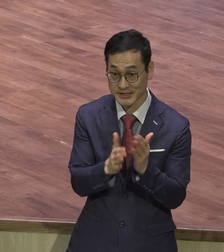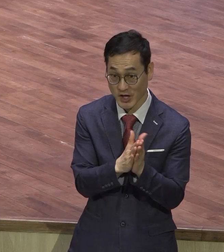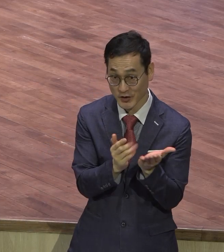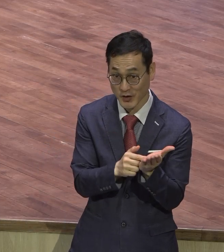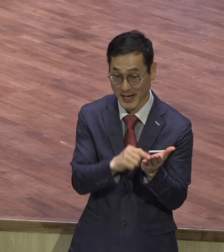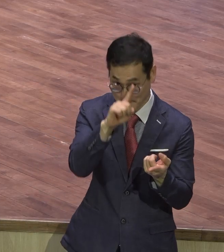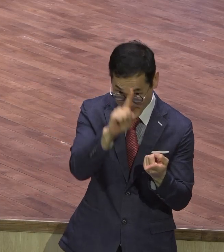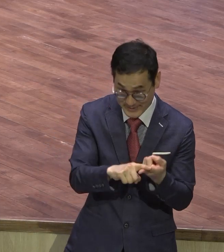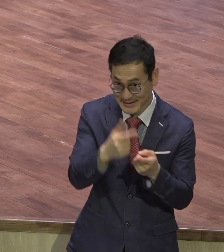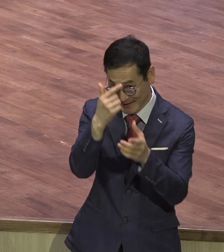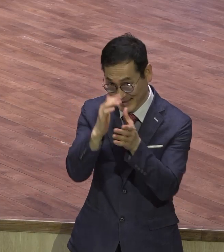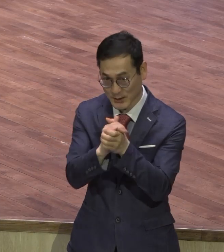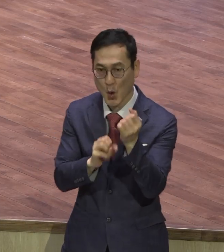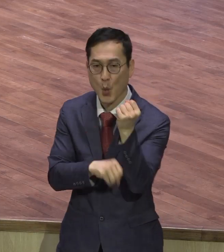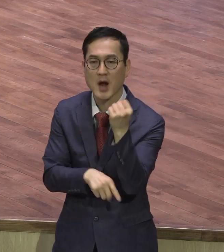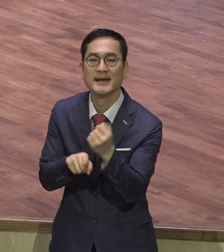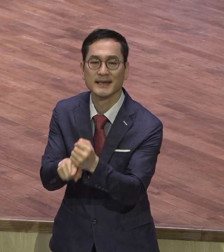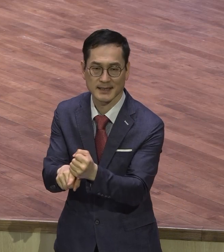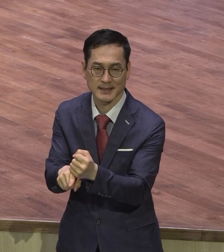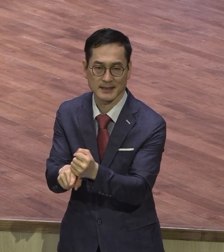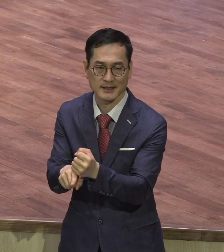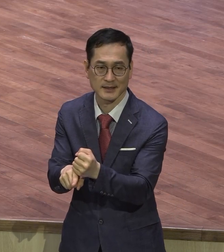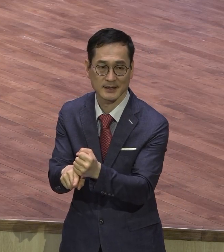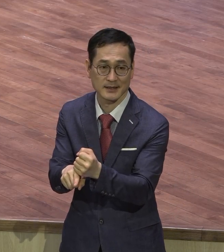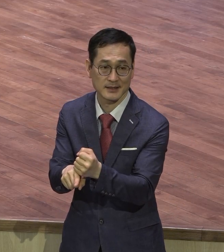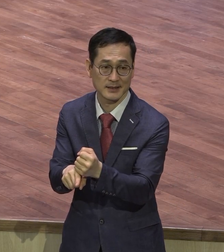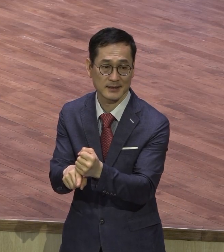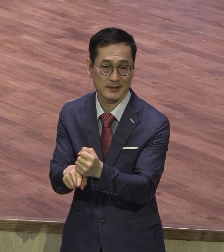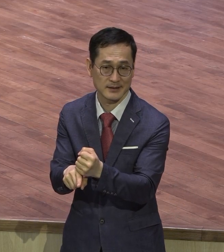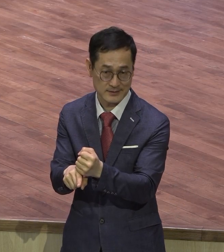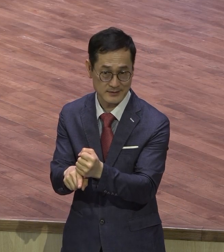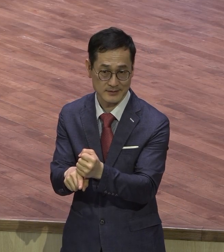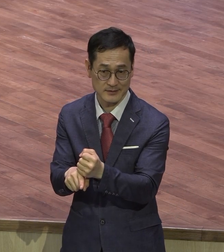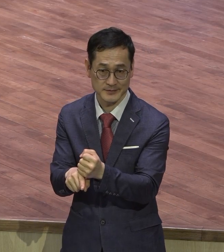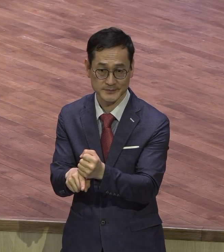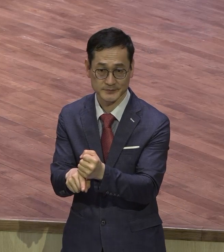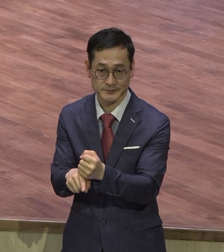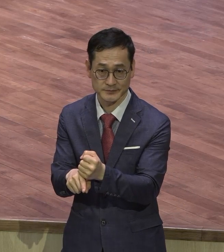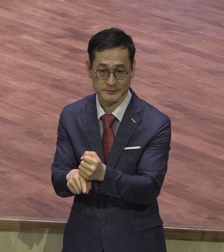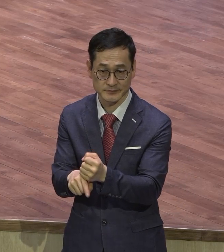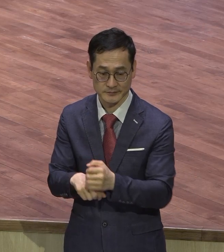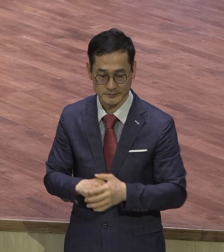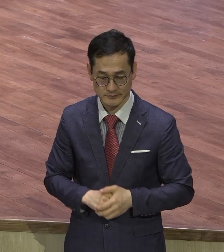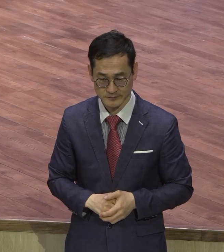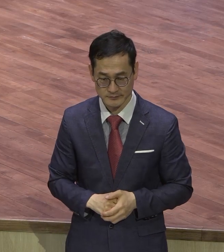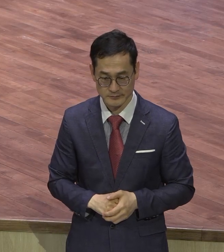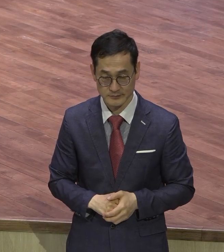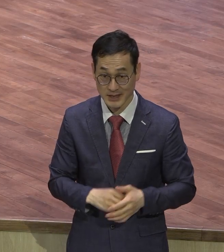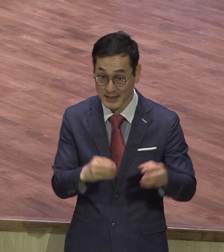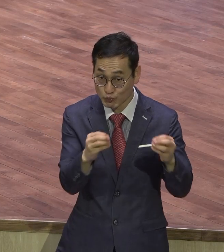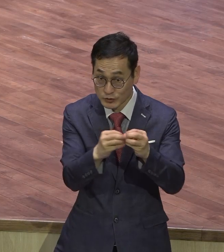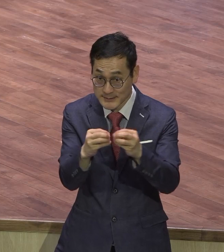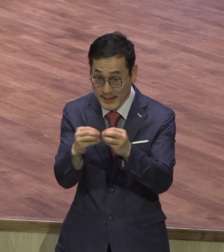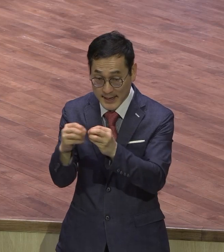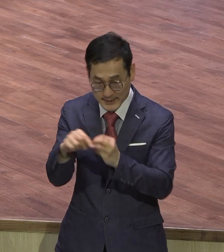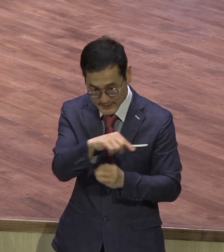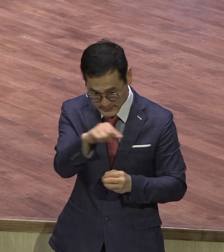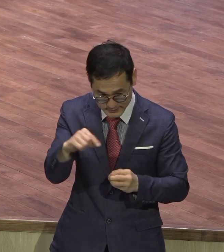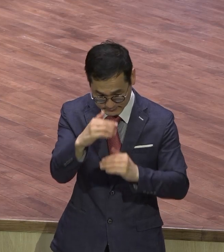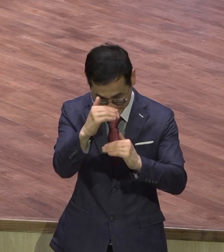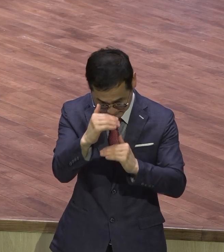원리를 가르쳐주고 있는 거예요. 주기도문을 자세히 들여다보면 이 문장 전체는 아주 간결하고 간단하지만 그